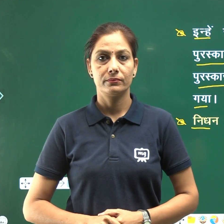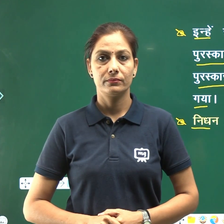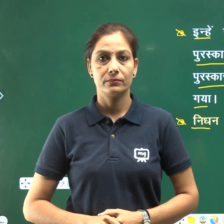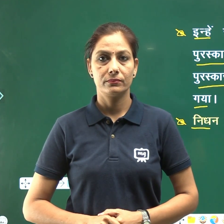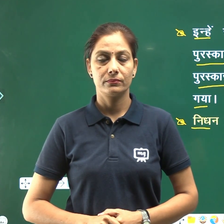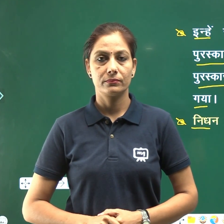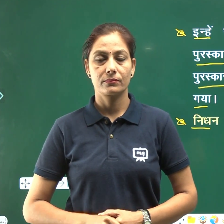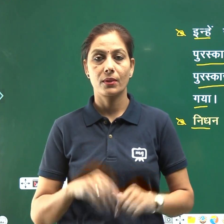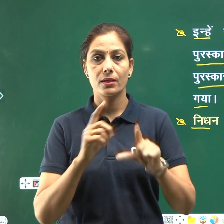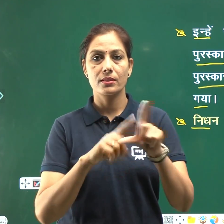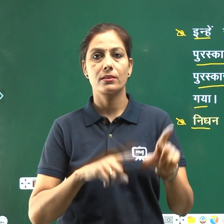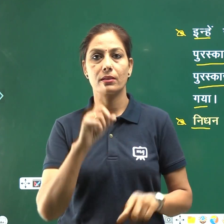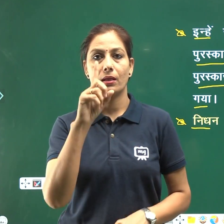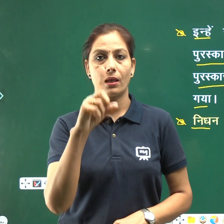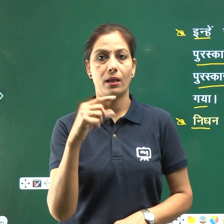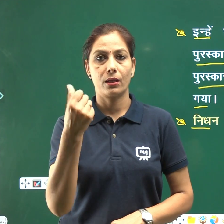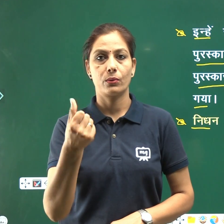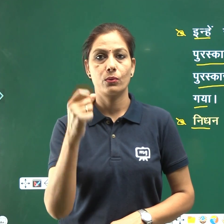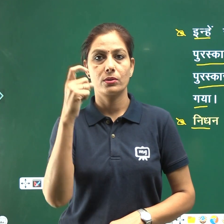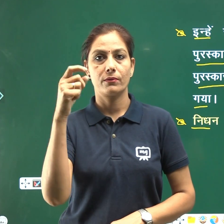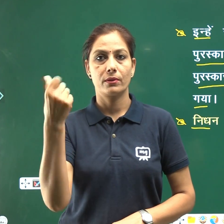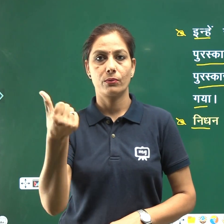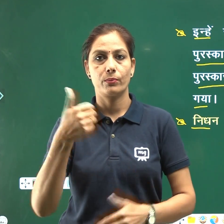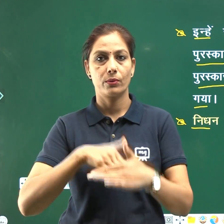सन 1979 में हुआ।